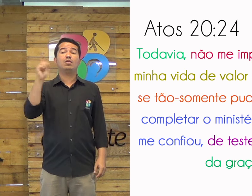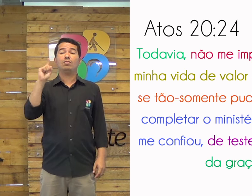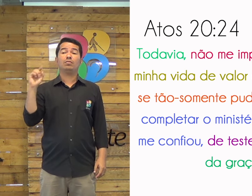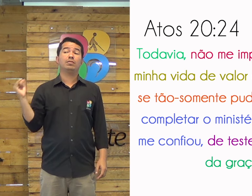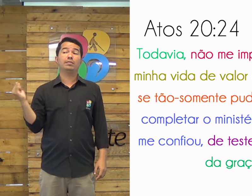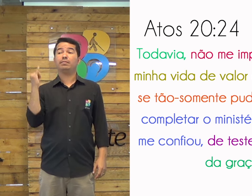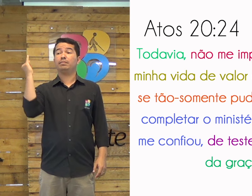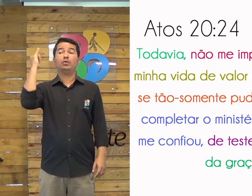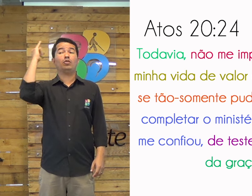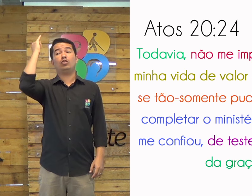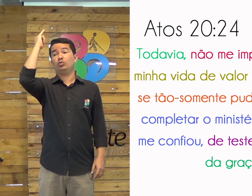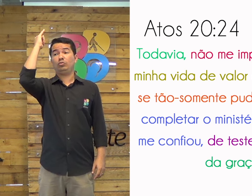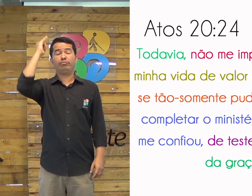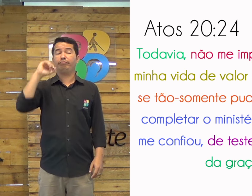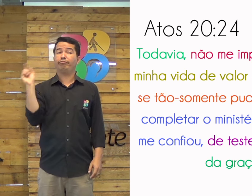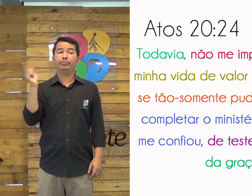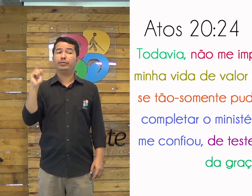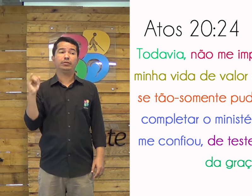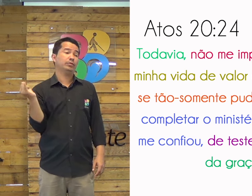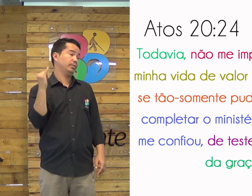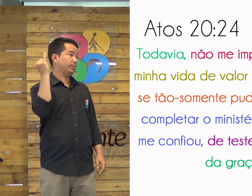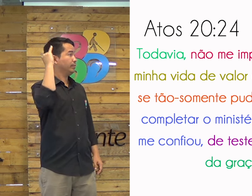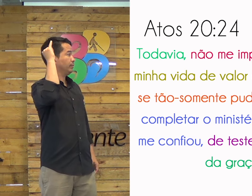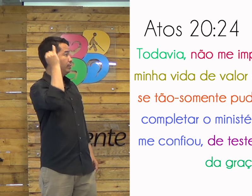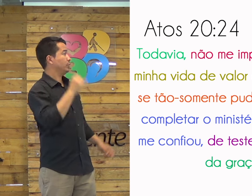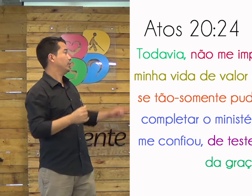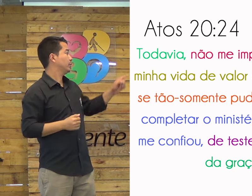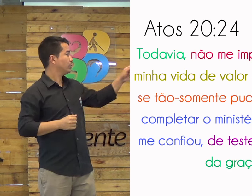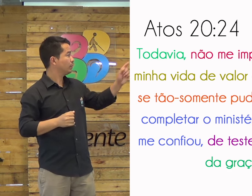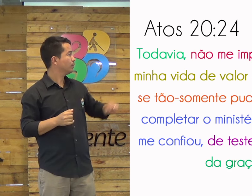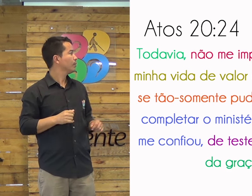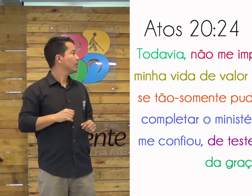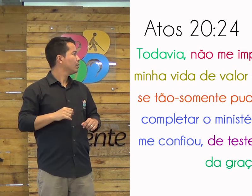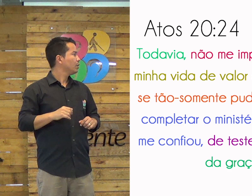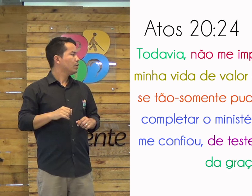Não me importo. Não é importante.